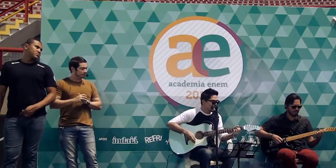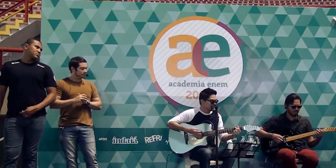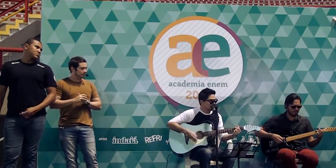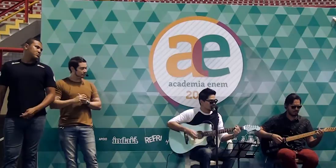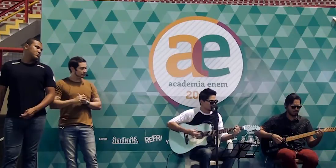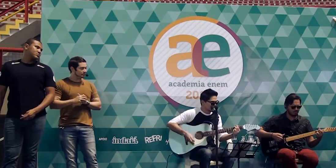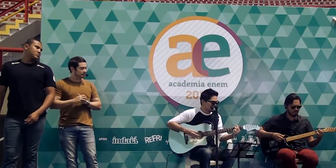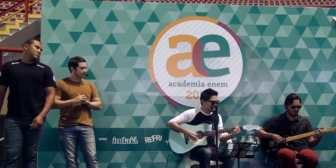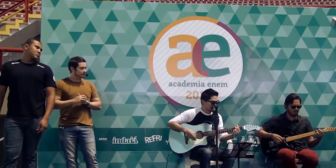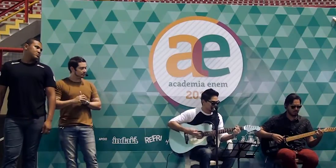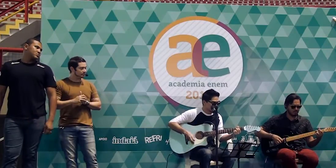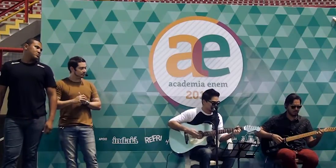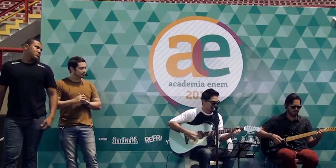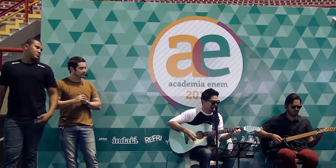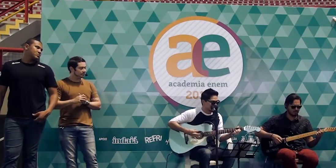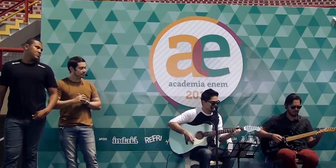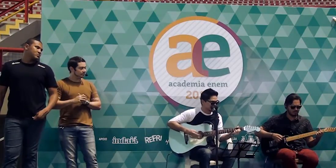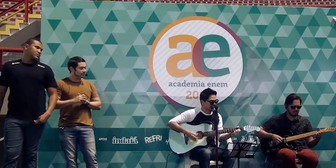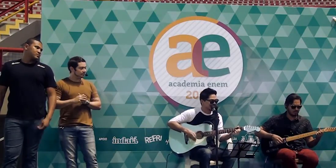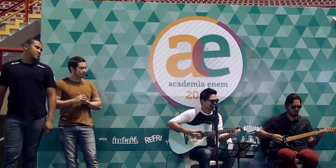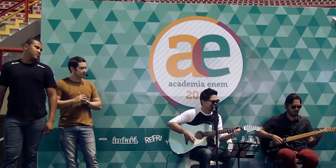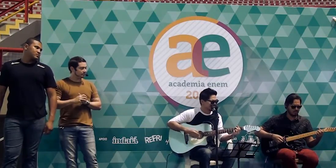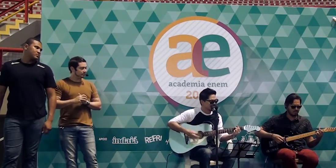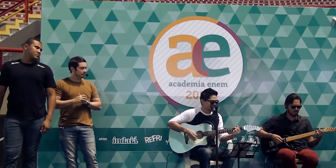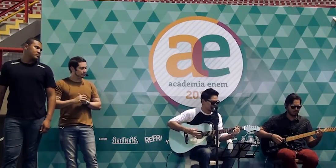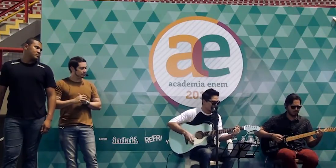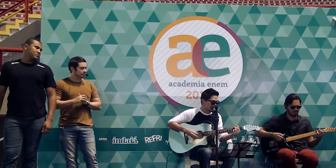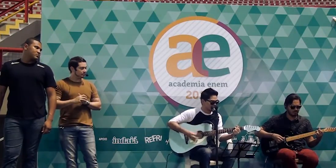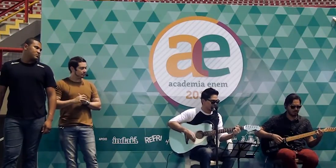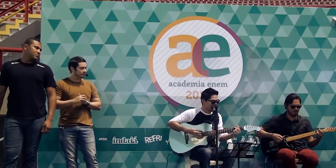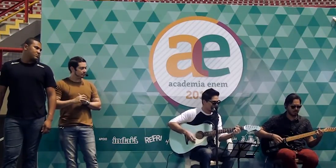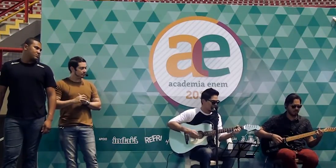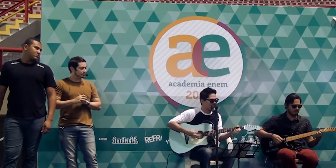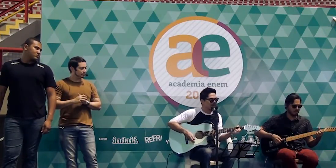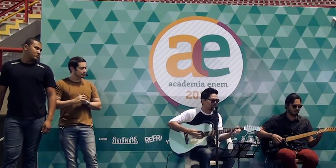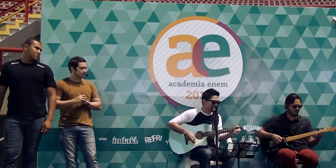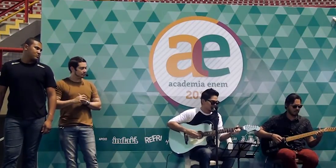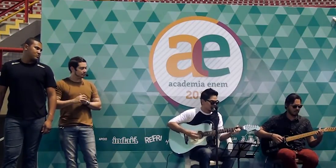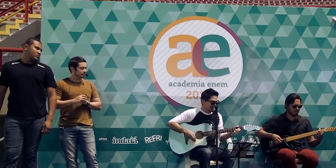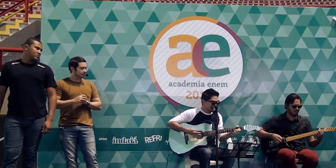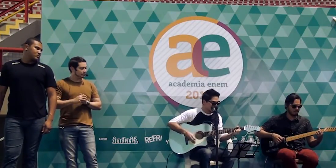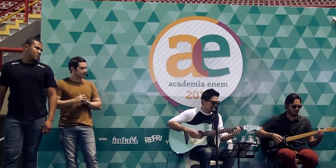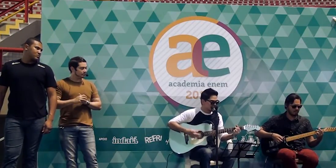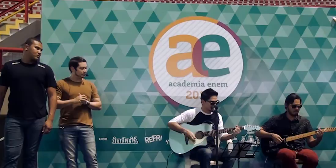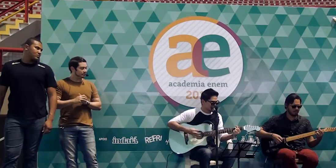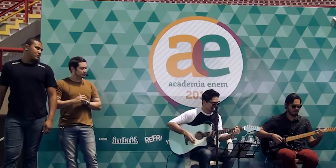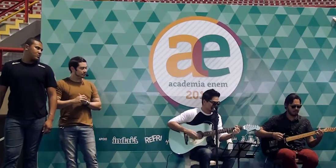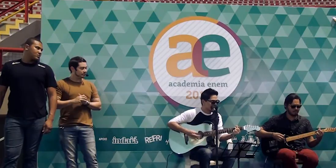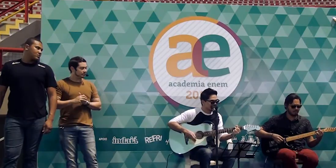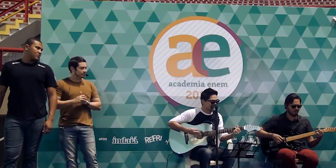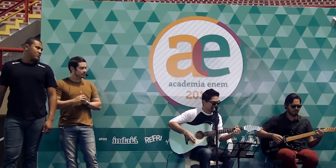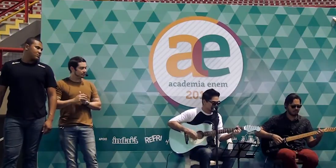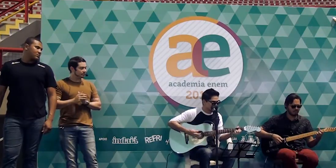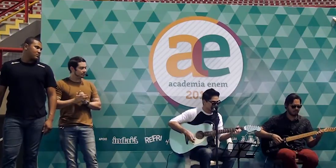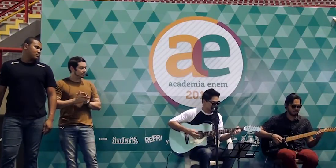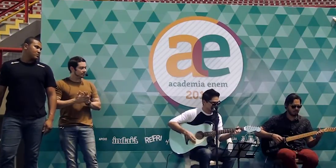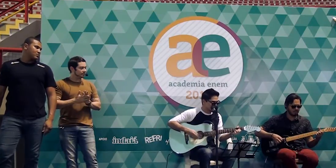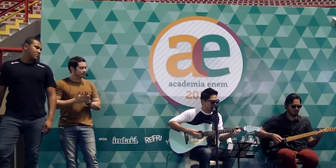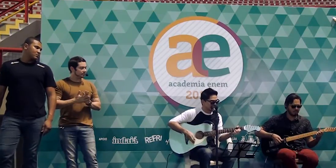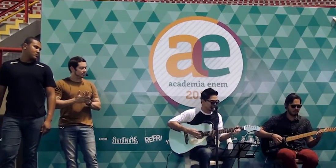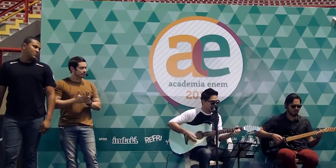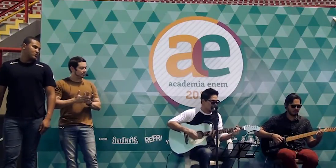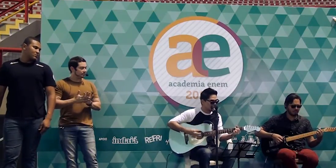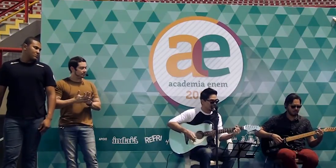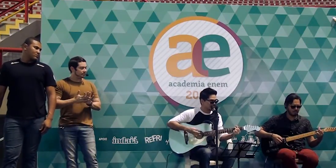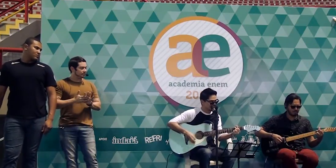não. E não protejo o general de 10 estrelas que fica atrás da mesa com tudo na mão. E é melhor sim sair da minha casa e